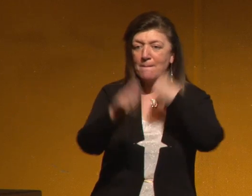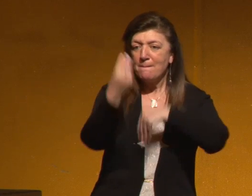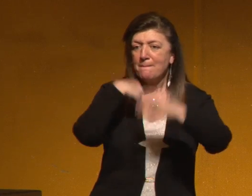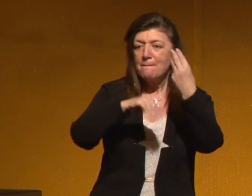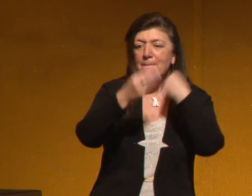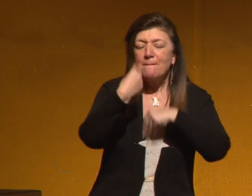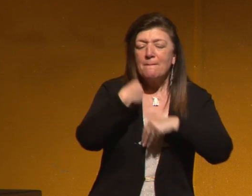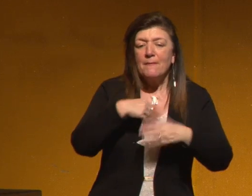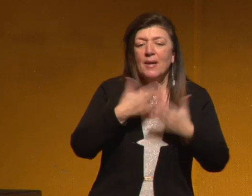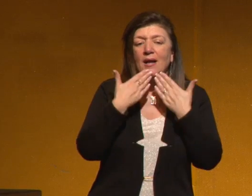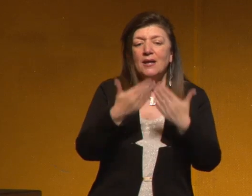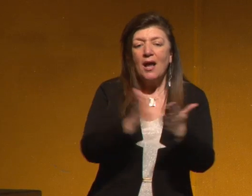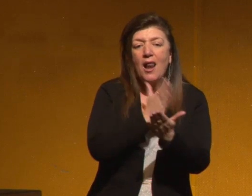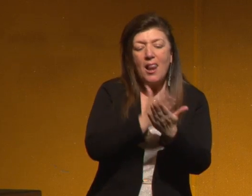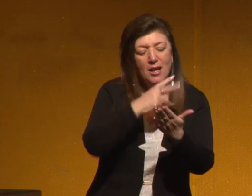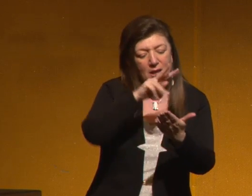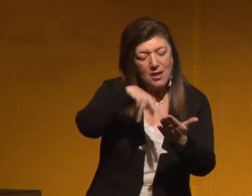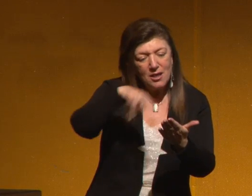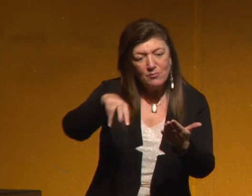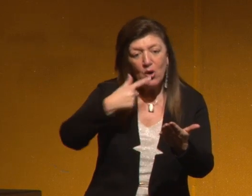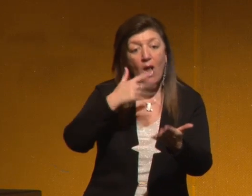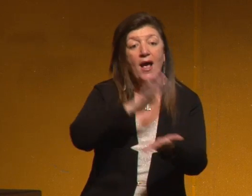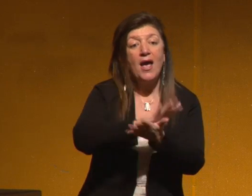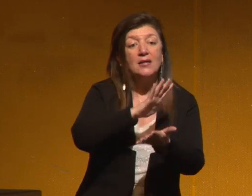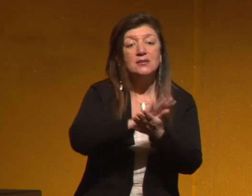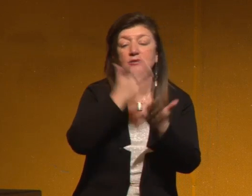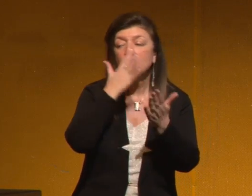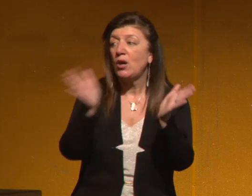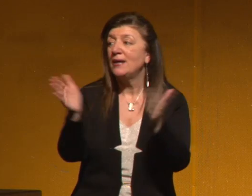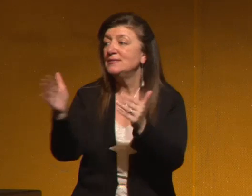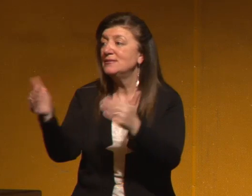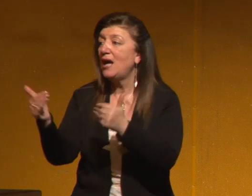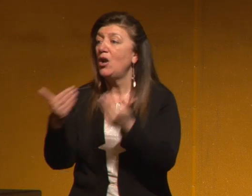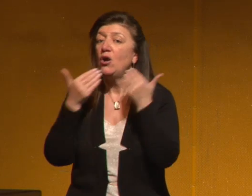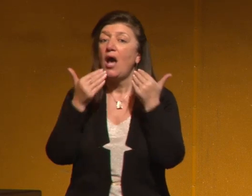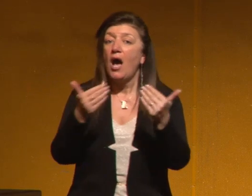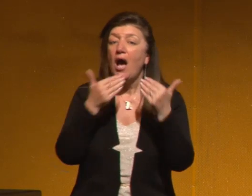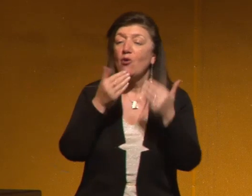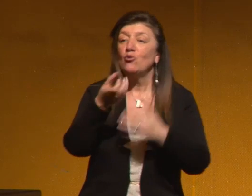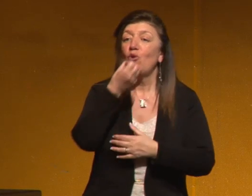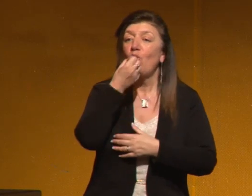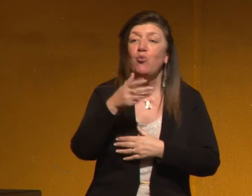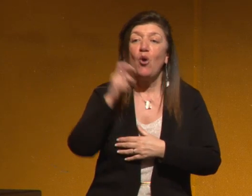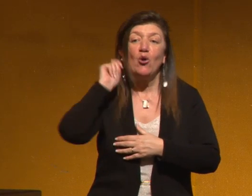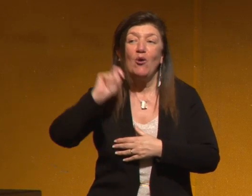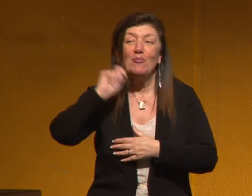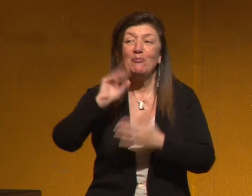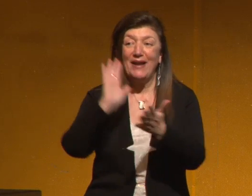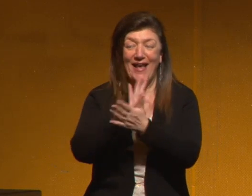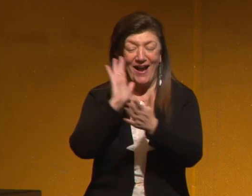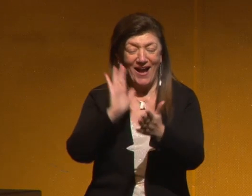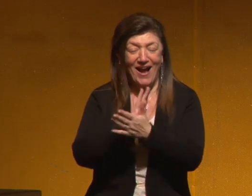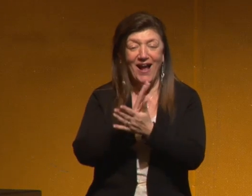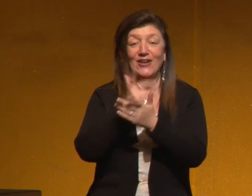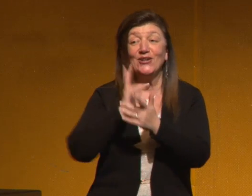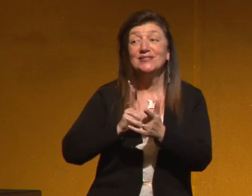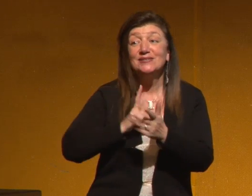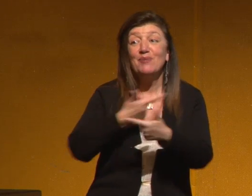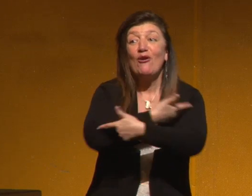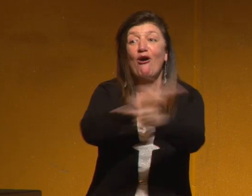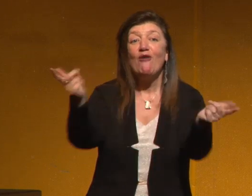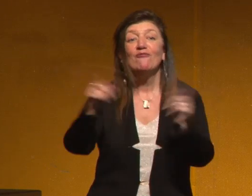che anche questa edizione del salone a cui auguro buon compleanno saprà offrire ai tanti lettori l'opportunità